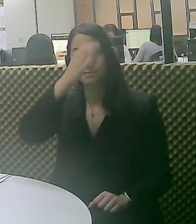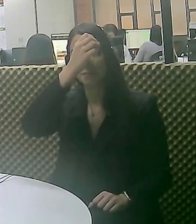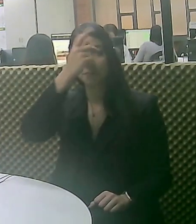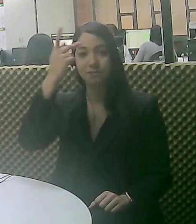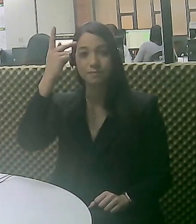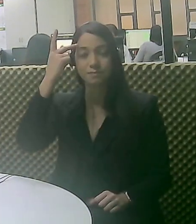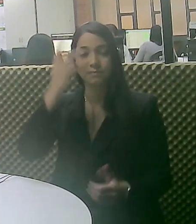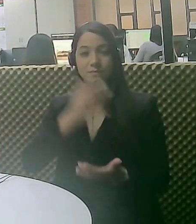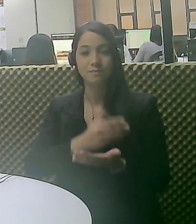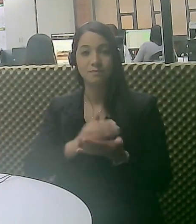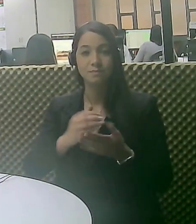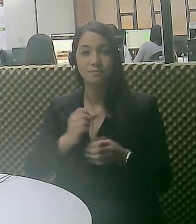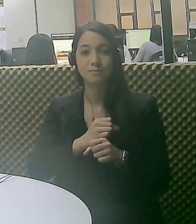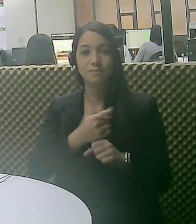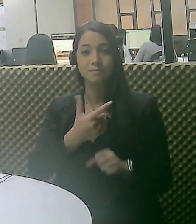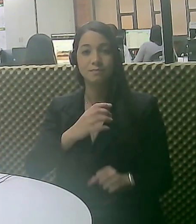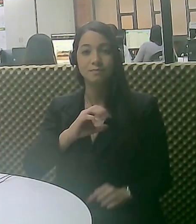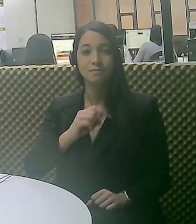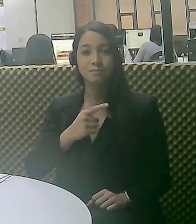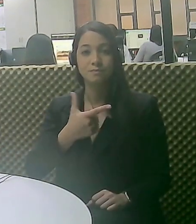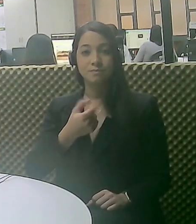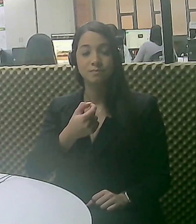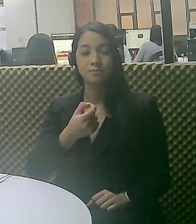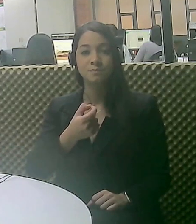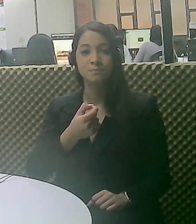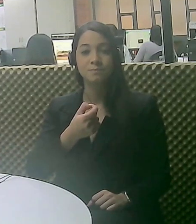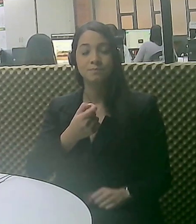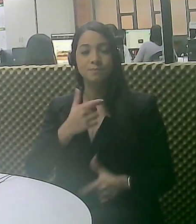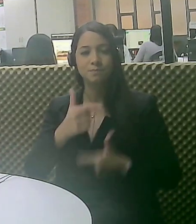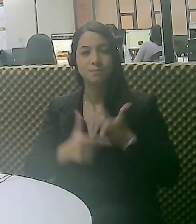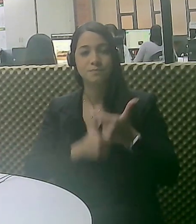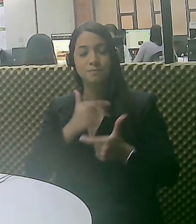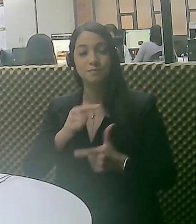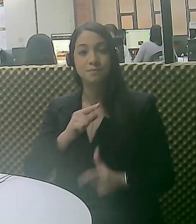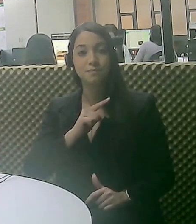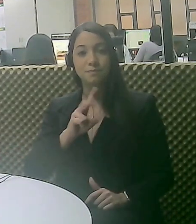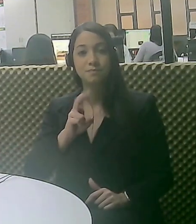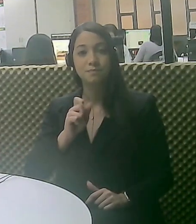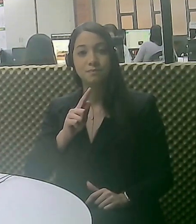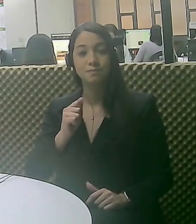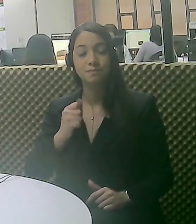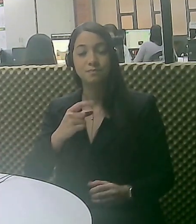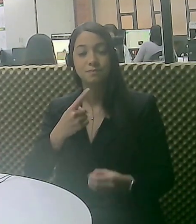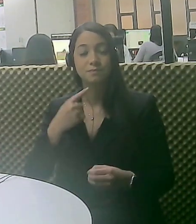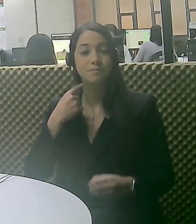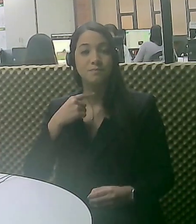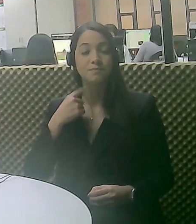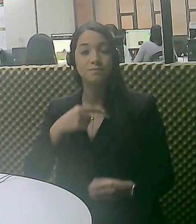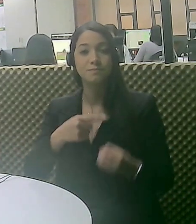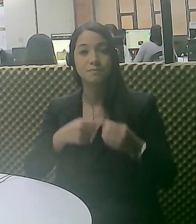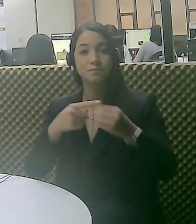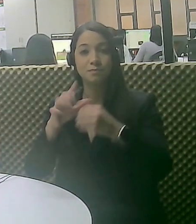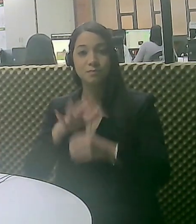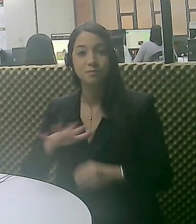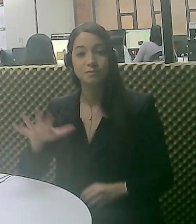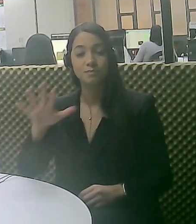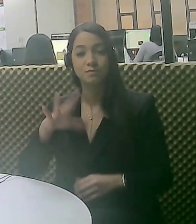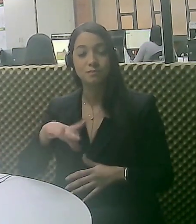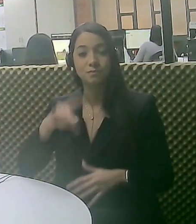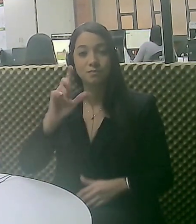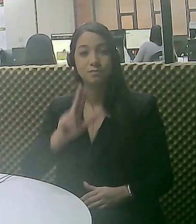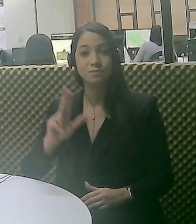Uberlândia desde 2020, registrou o melhor estoque de empregos dentre as unidades de Minas Gerais. São